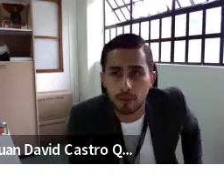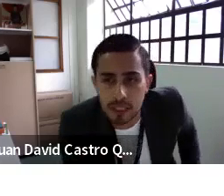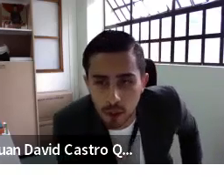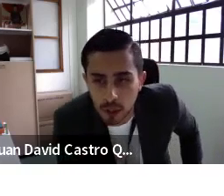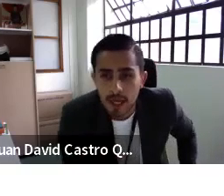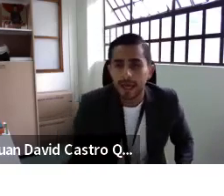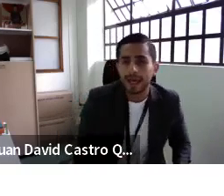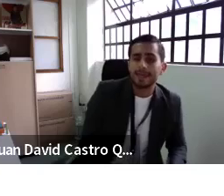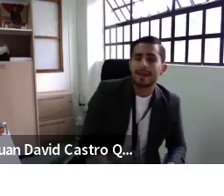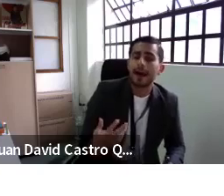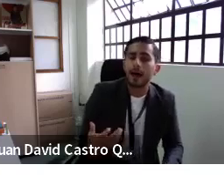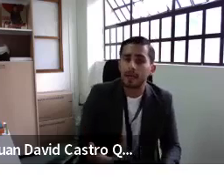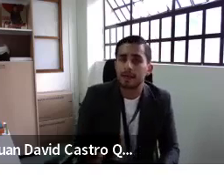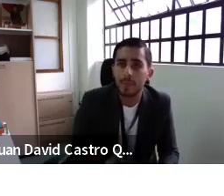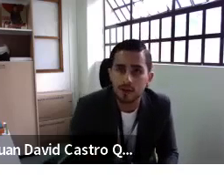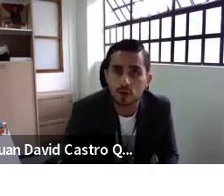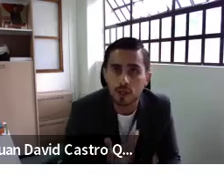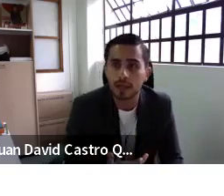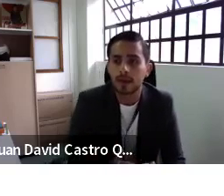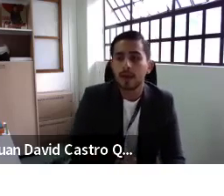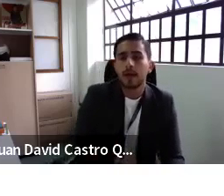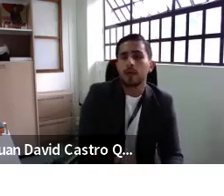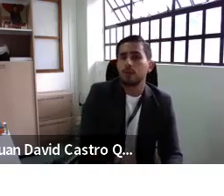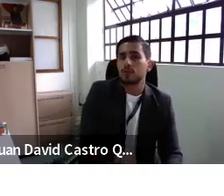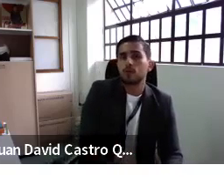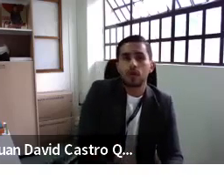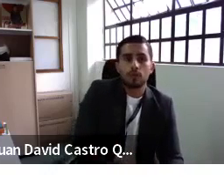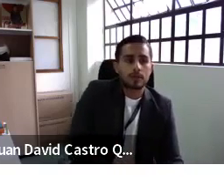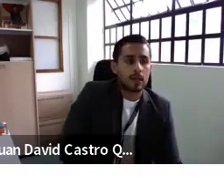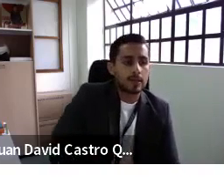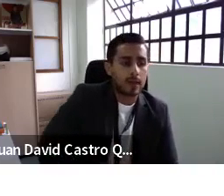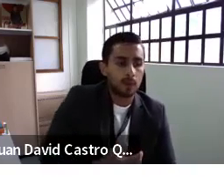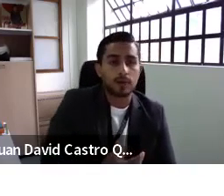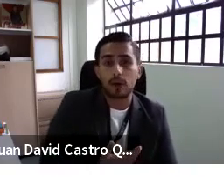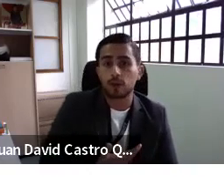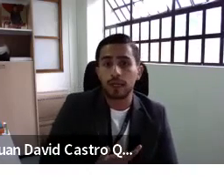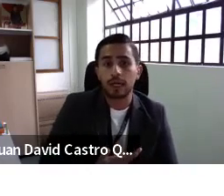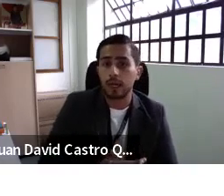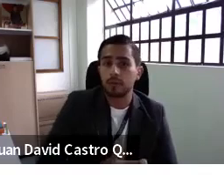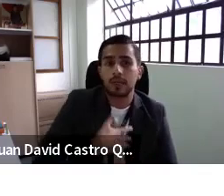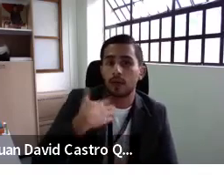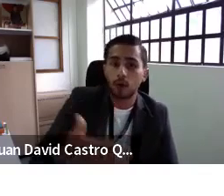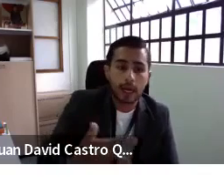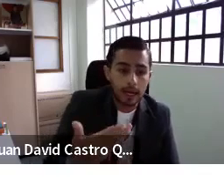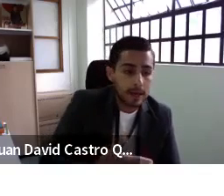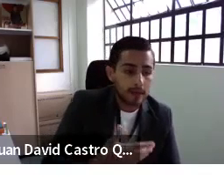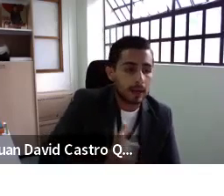información es cada vez más constante en nuestras digamos en nuestra cotidianidad en nuestras lógicas de